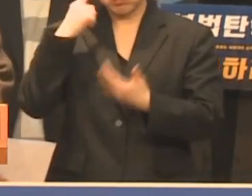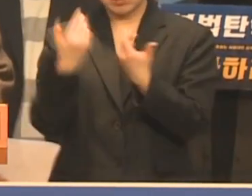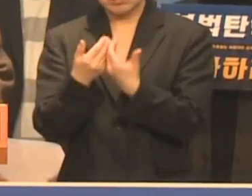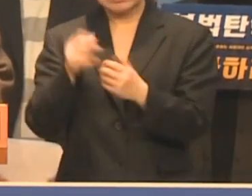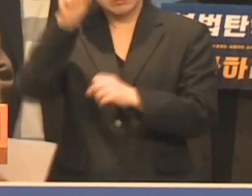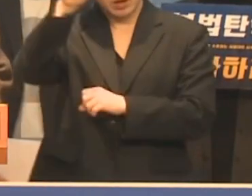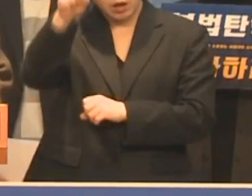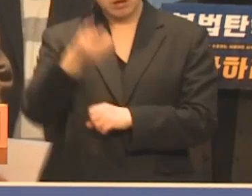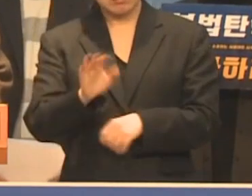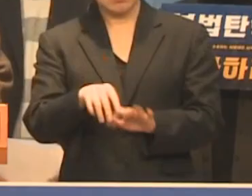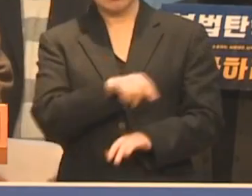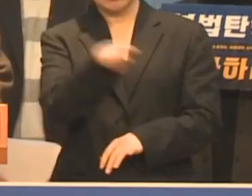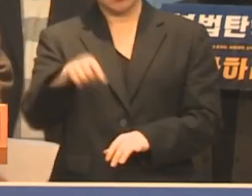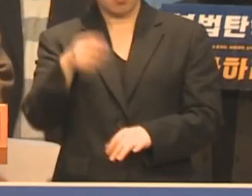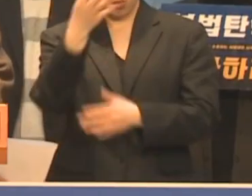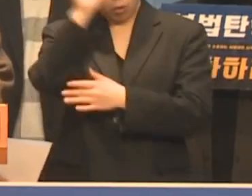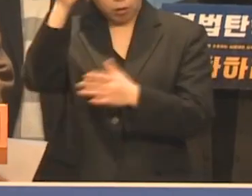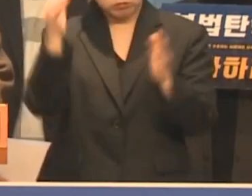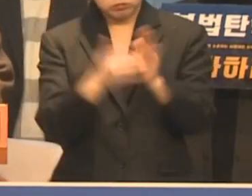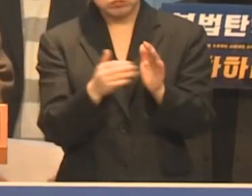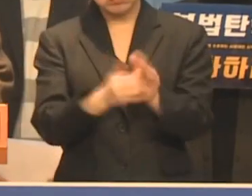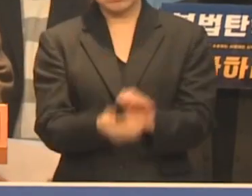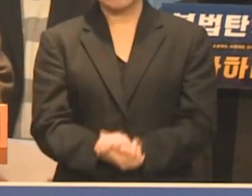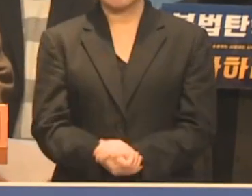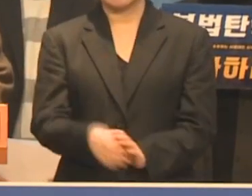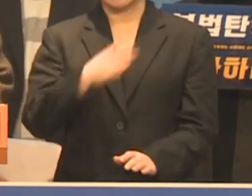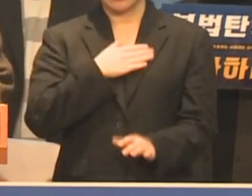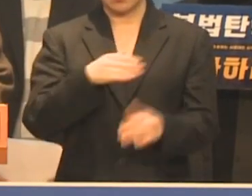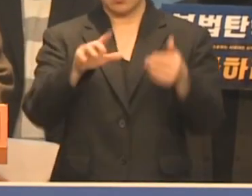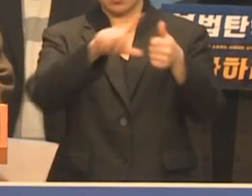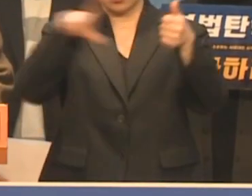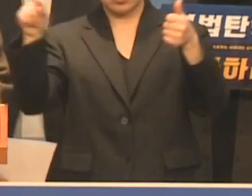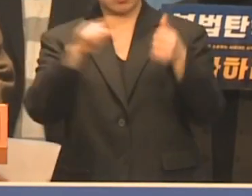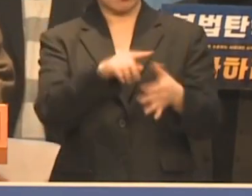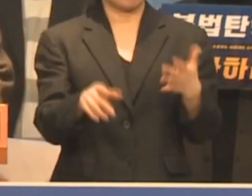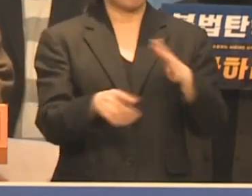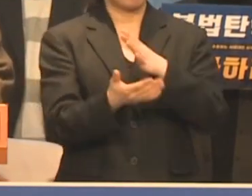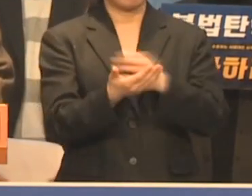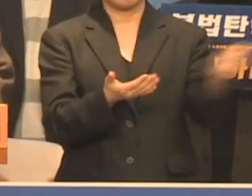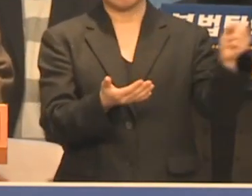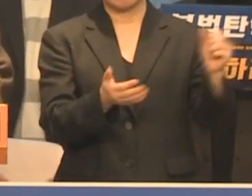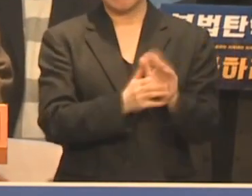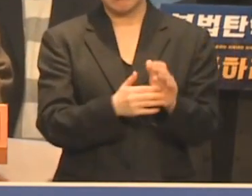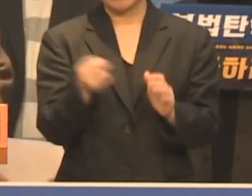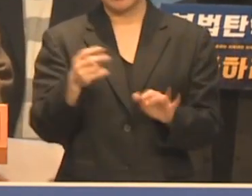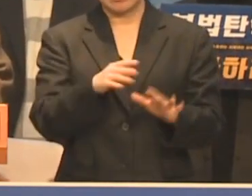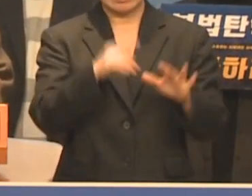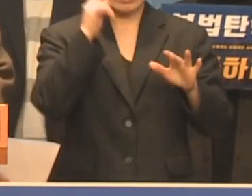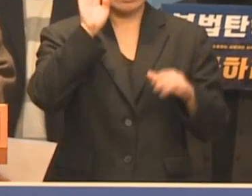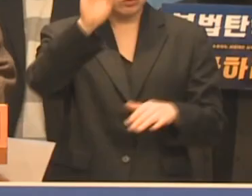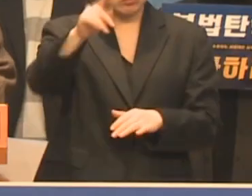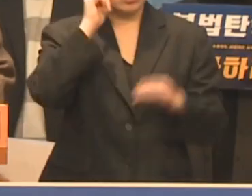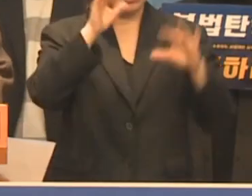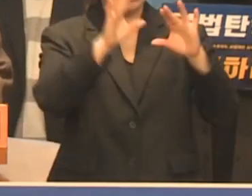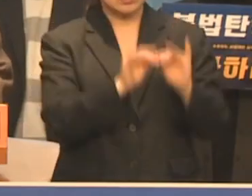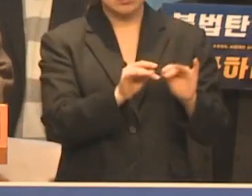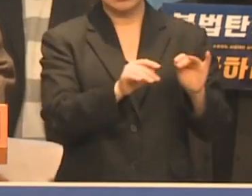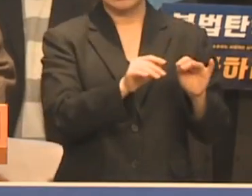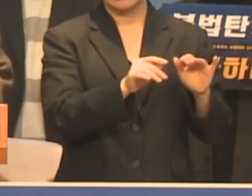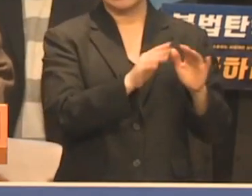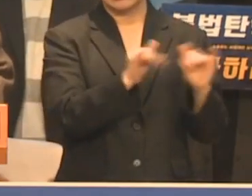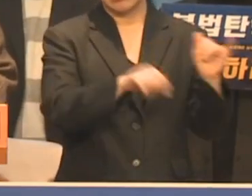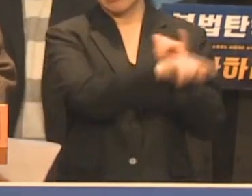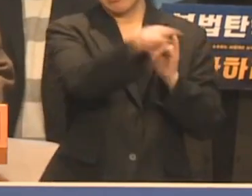집회는 지속적으로 반행을 받았습니다. 가장 먼저 저희 현수막을 강제로 빼앗아갔으며 이후 탄핵 찬성 집회에 오수진 대표의